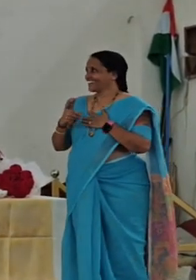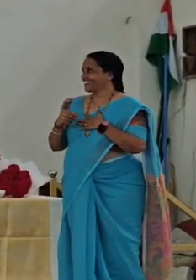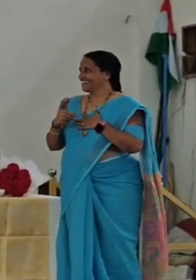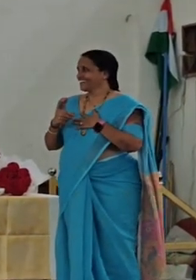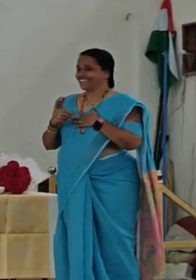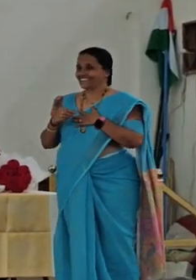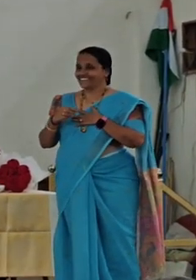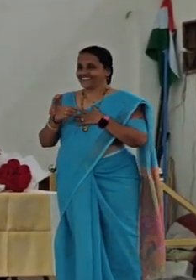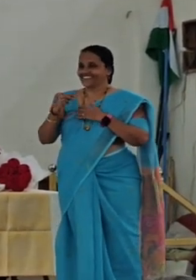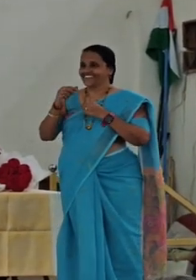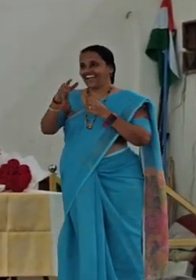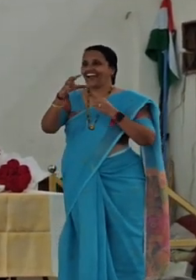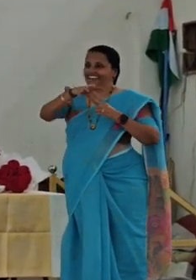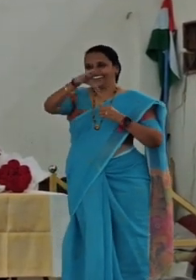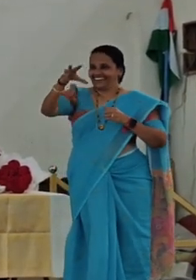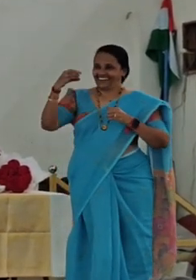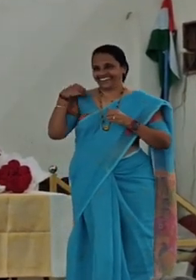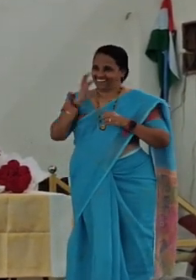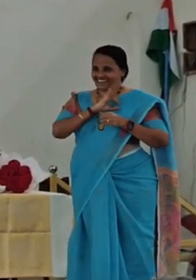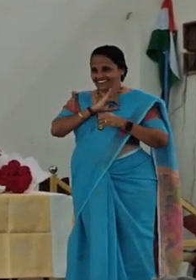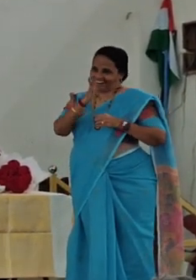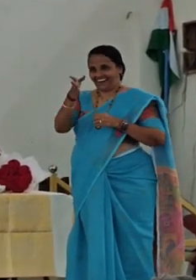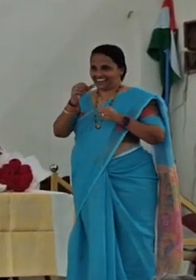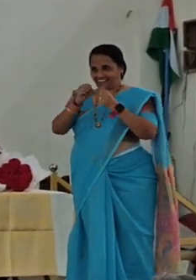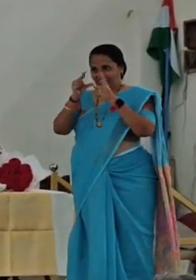రాష్ట్ర స్థాయిలో పెట్టమని మీరు అడిగారు.